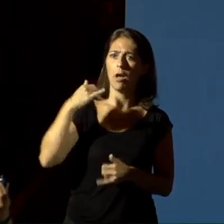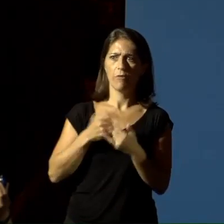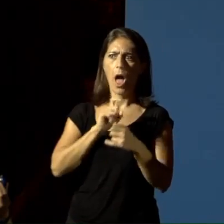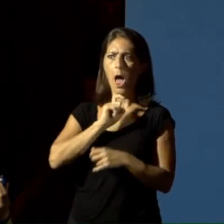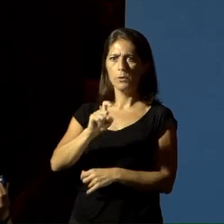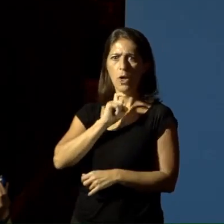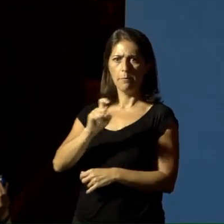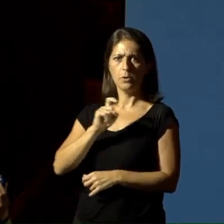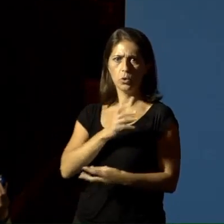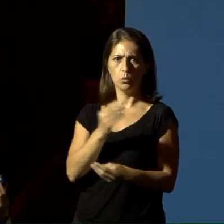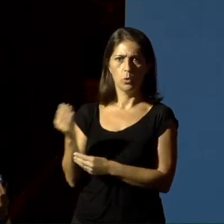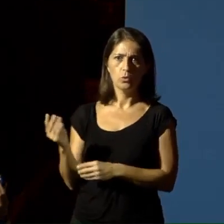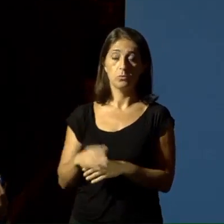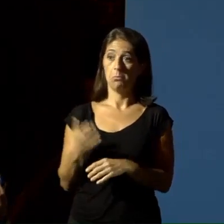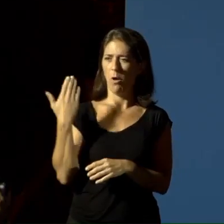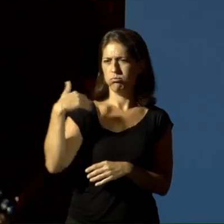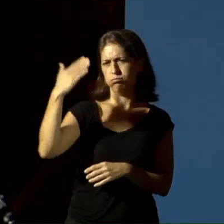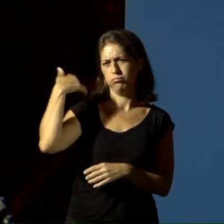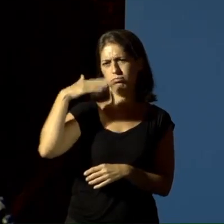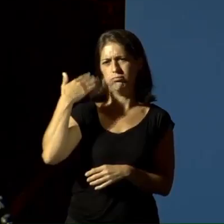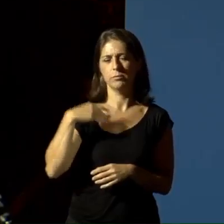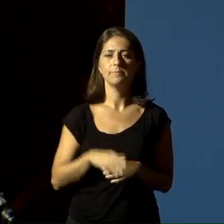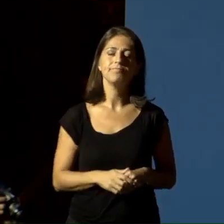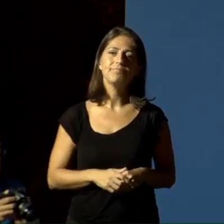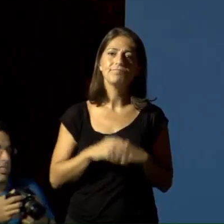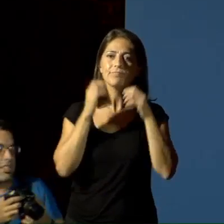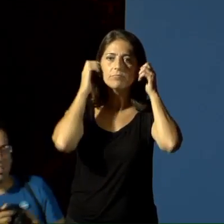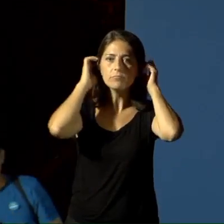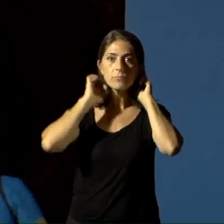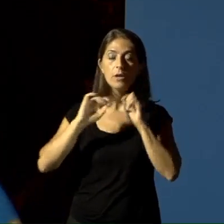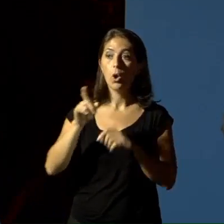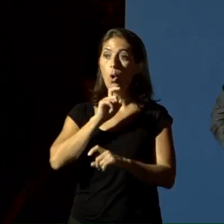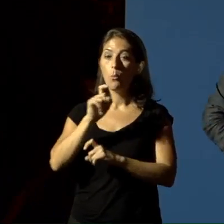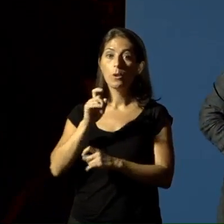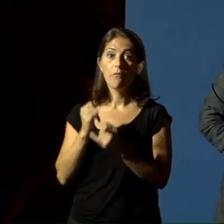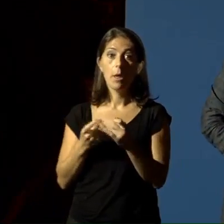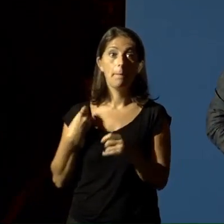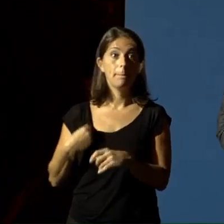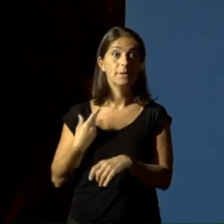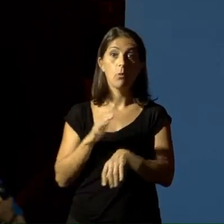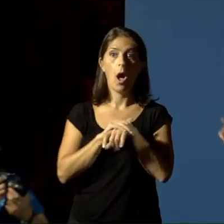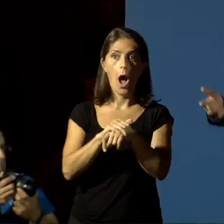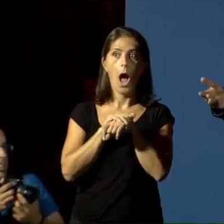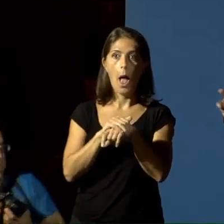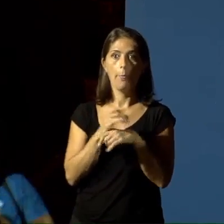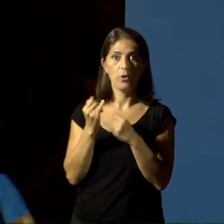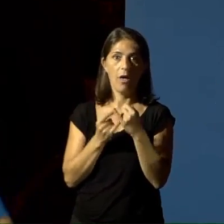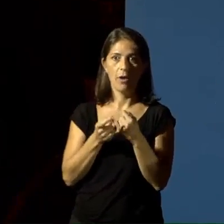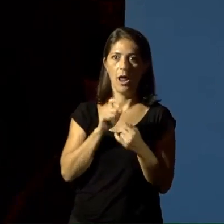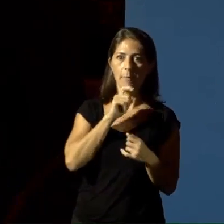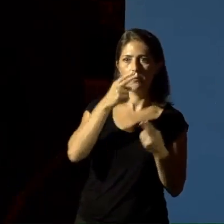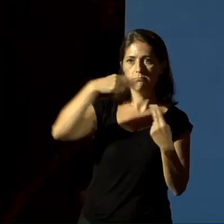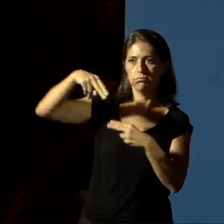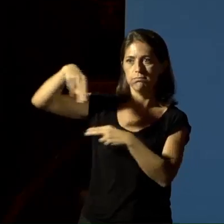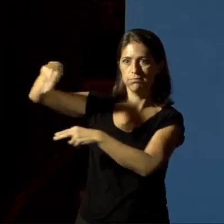avisos. Algún hai moito tempo, e chegaron os avisos, despois os propios amigos lle mandaron os avisos dos